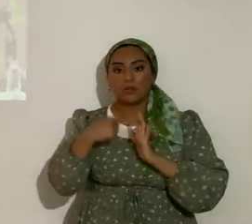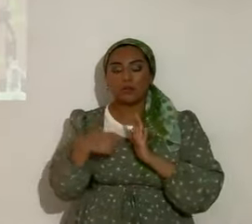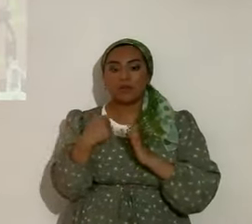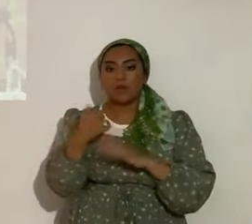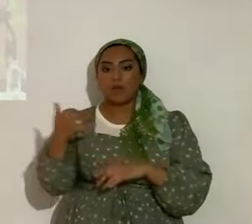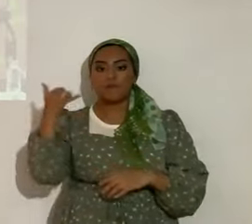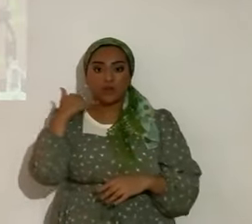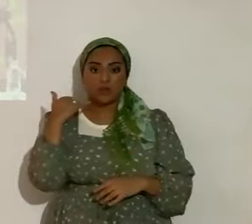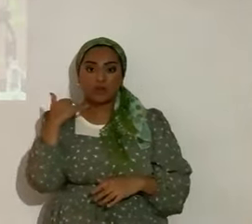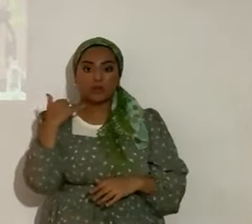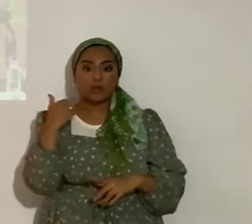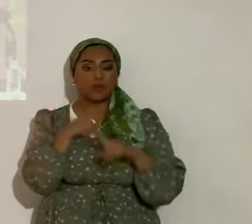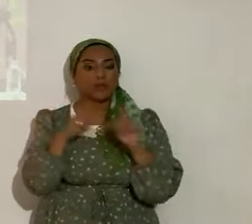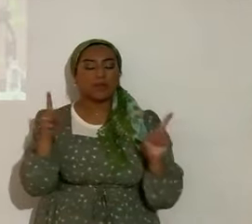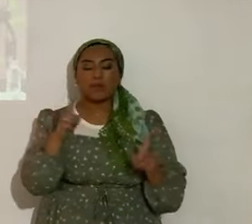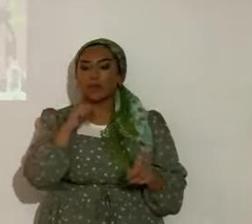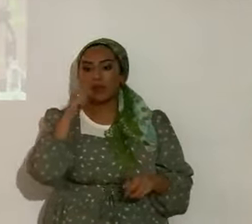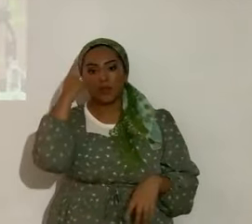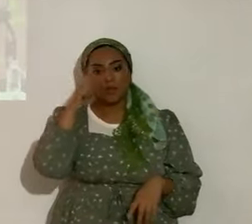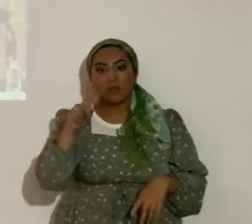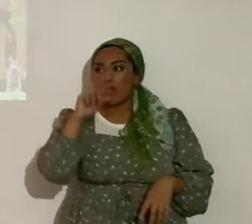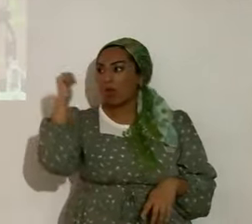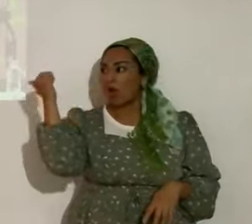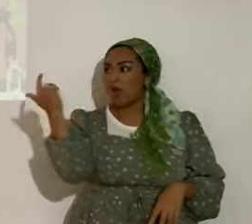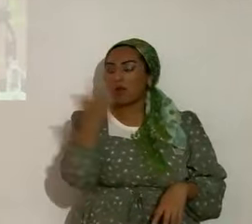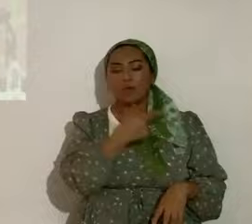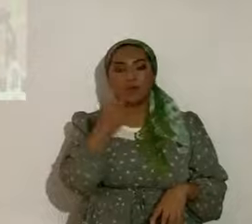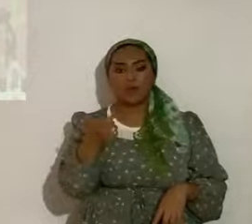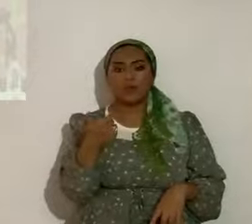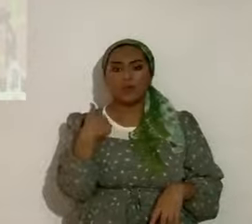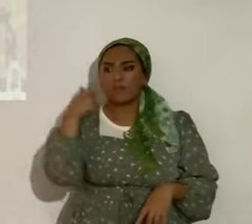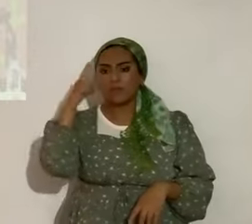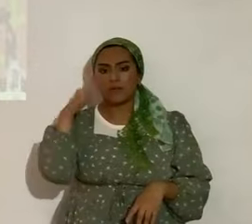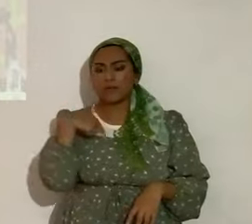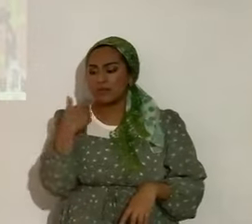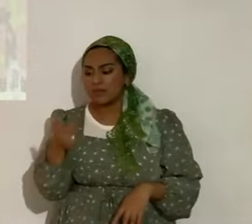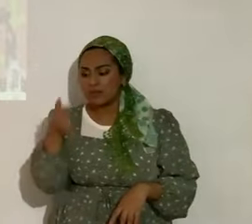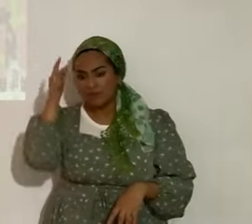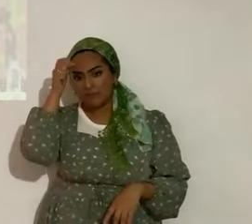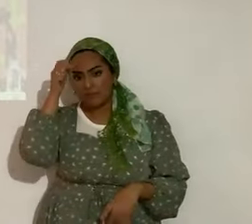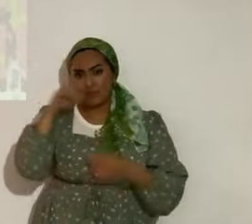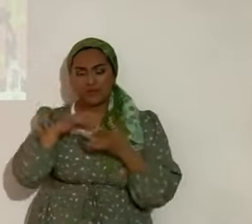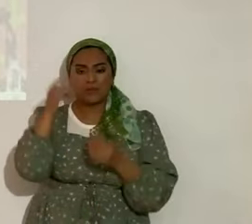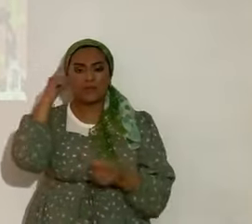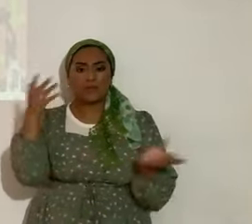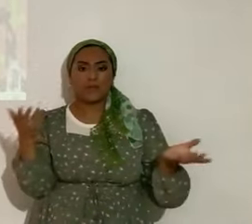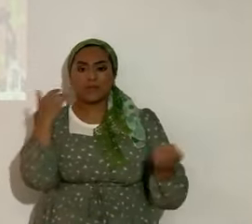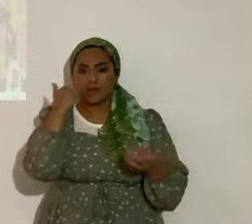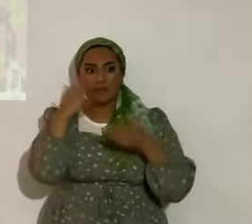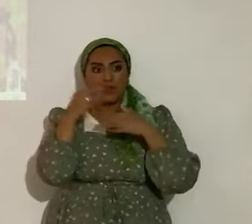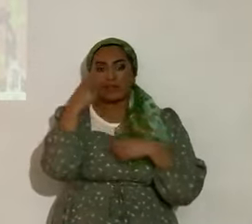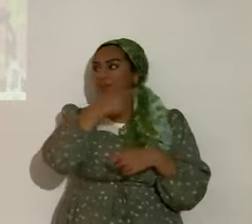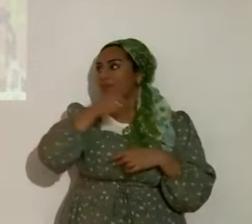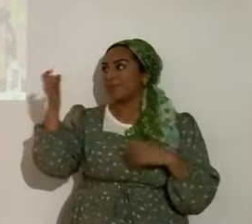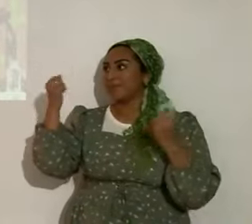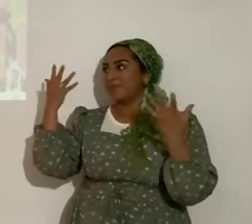celular, pero no para que lo vieran todos. Yo, ¿para qué quiero ver demonios? Si sales a la calle y ves